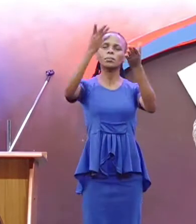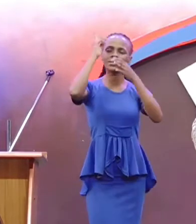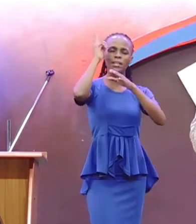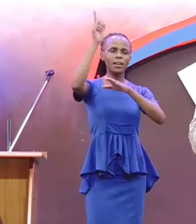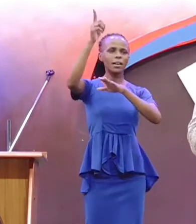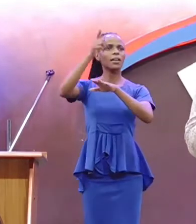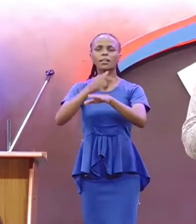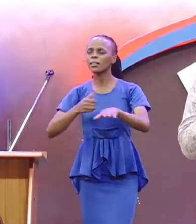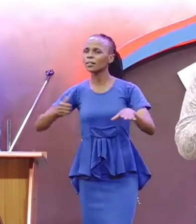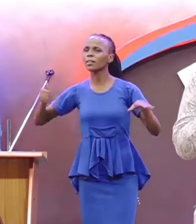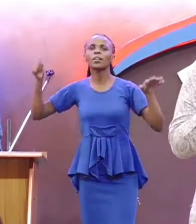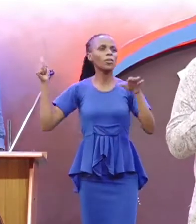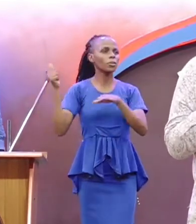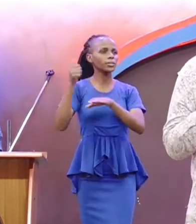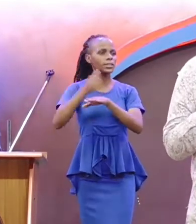tukuyimusa